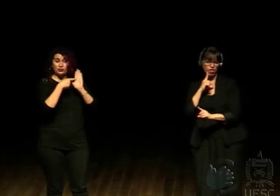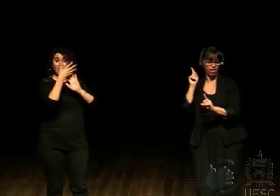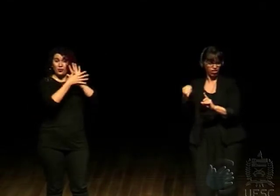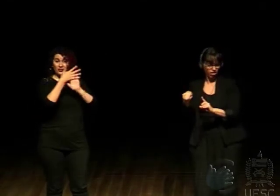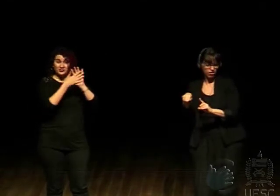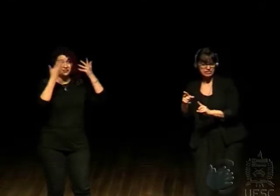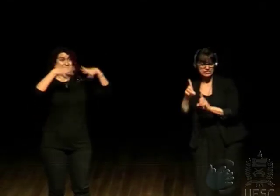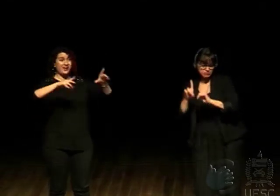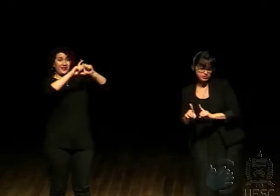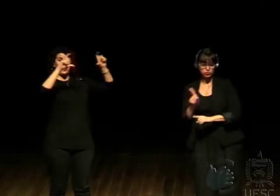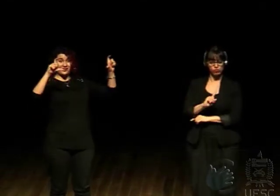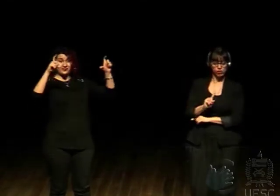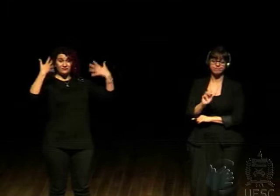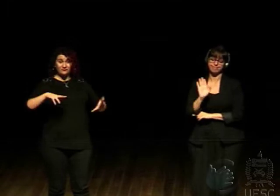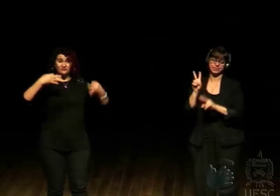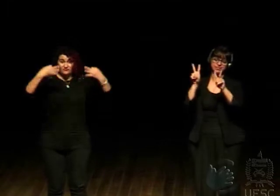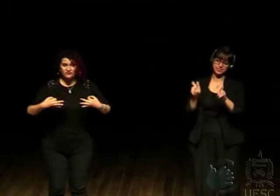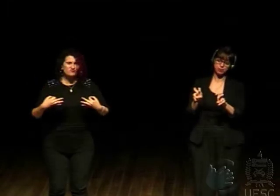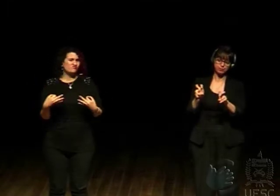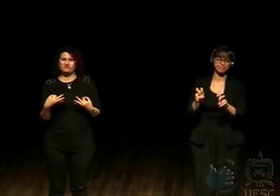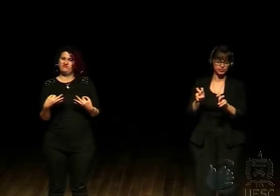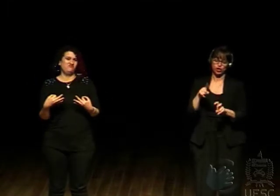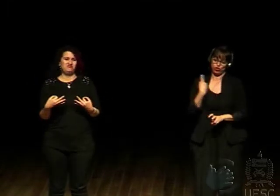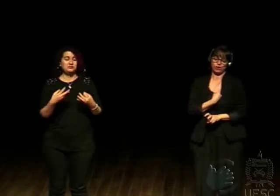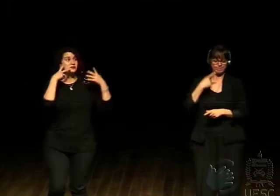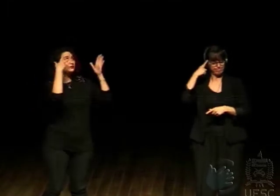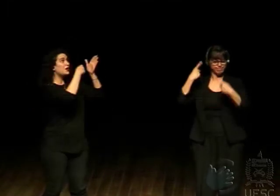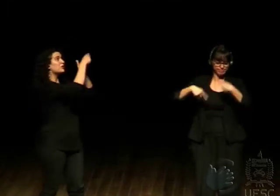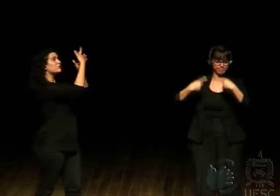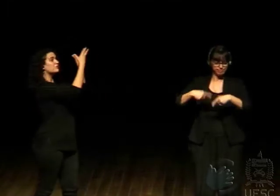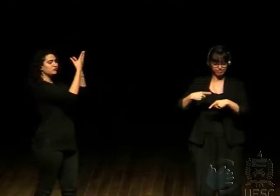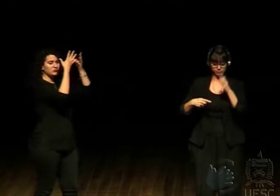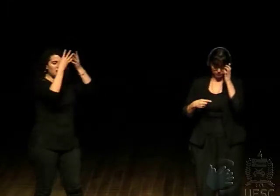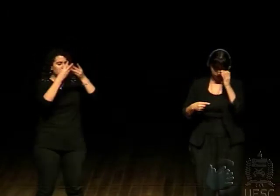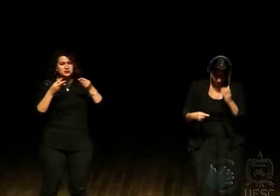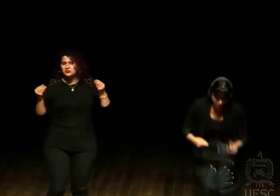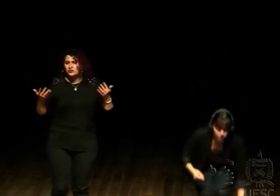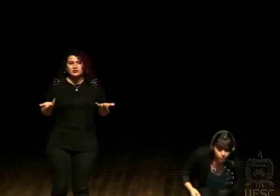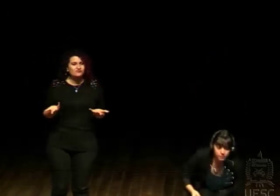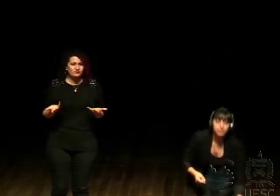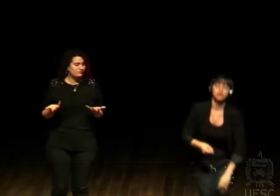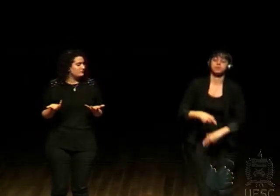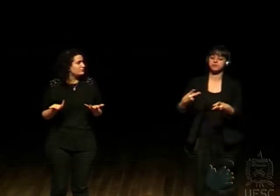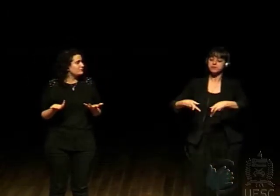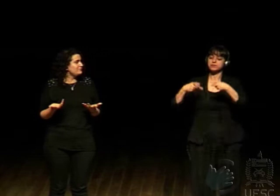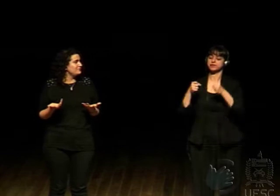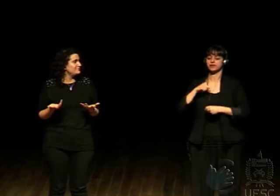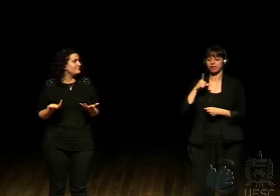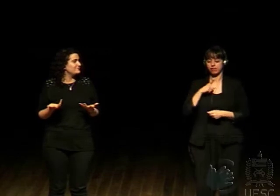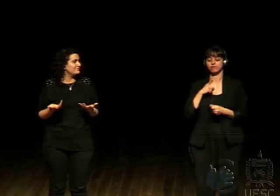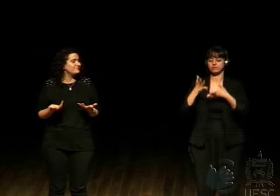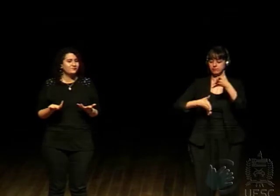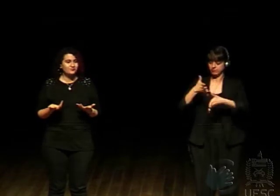Eso es uno de los temas que ha estado a la base de nosotros. Entonces, si bien aparece la lengua